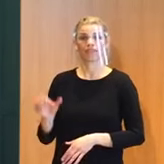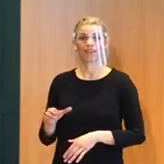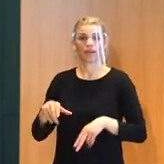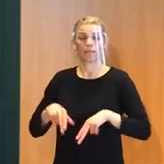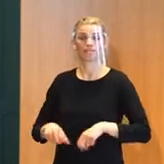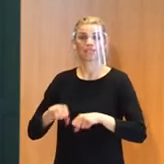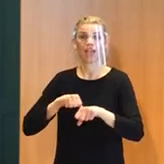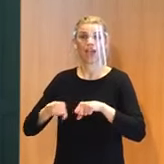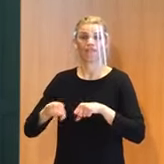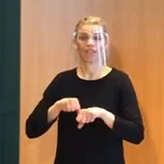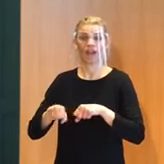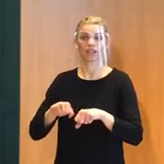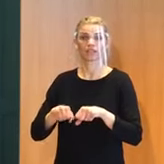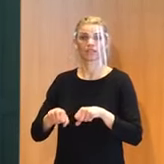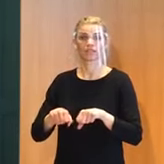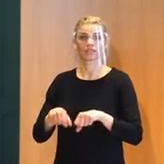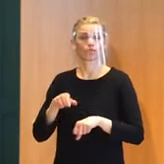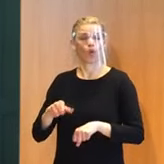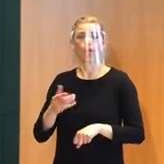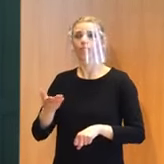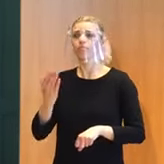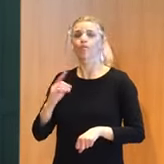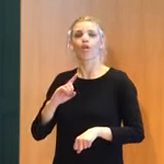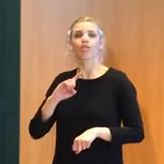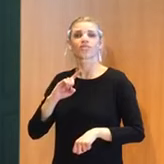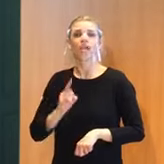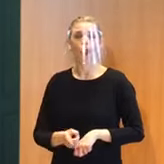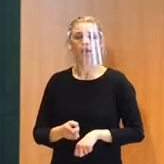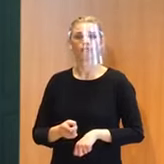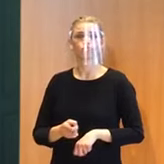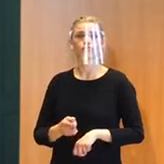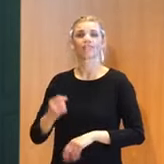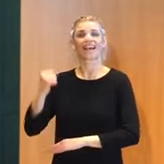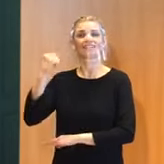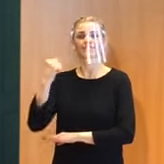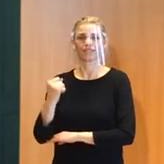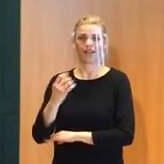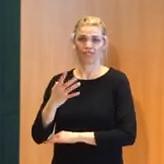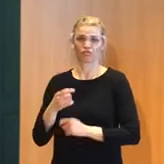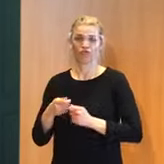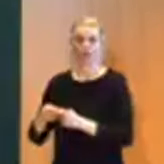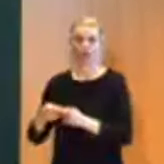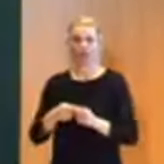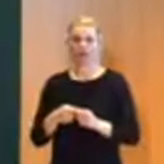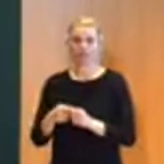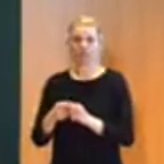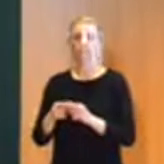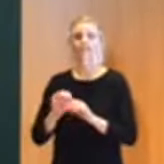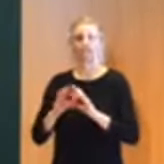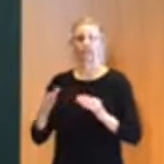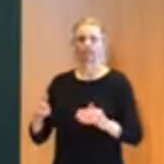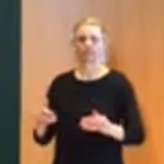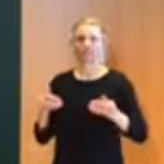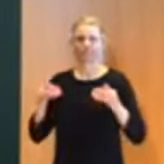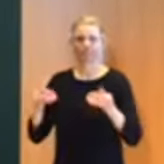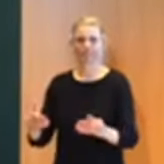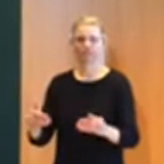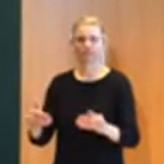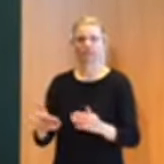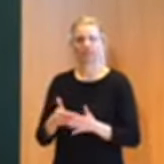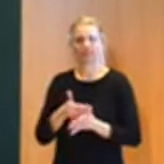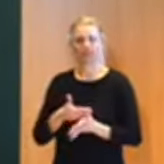možnosti, lebo si myslím, že to bolo pre našu krajinu najlepšie, na základe štvorkoalície pohneme ďalej